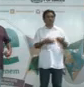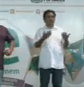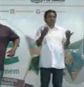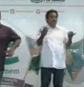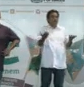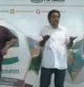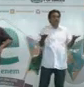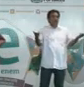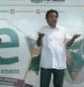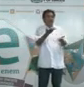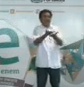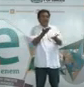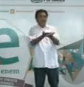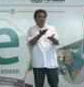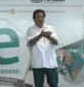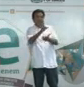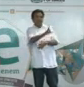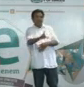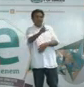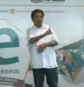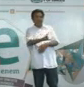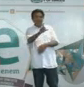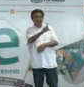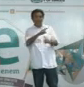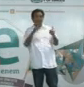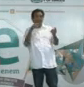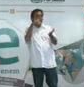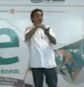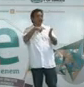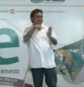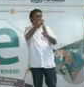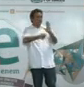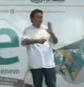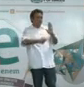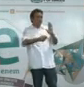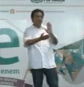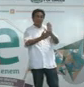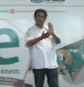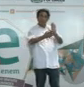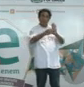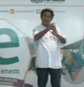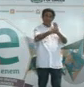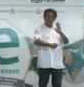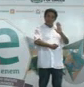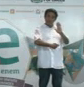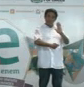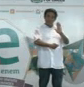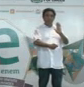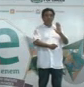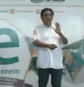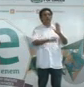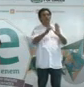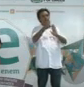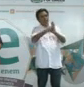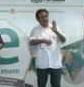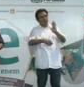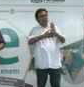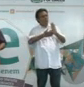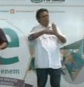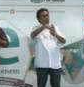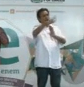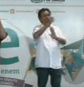Olhem, a aula hoje de literatura, mas eu encerro com uma proposta de redação. E redação, quanto mais propostas você